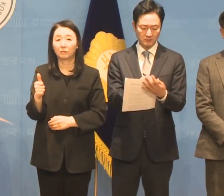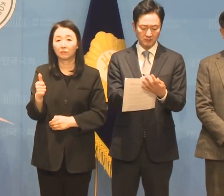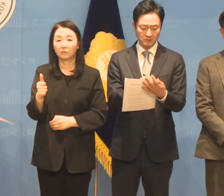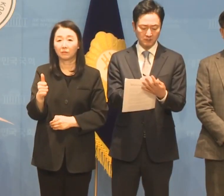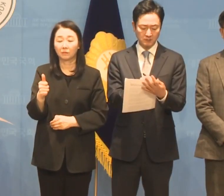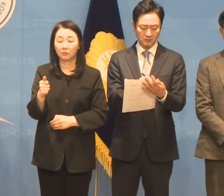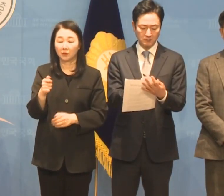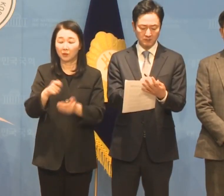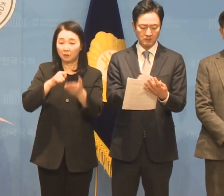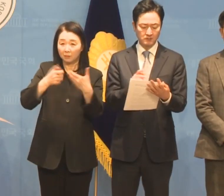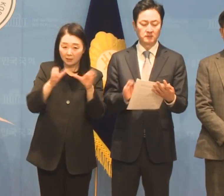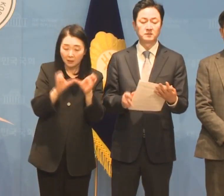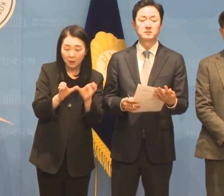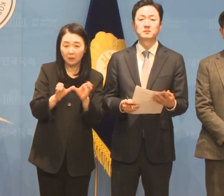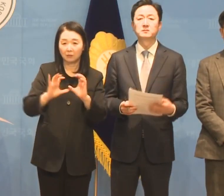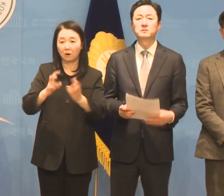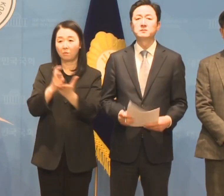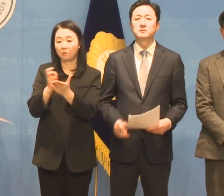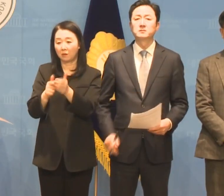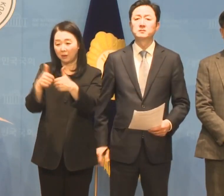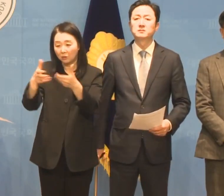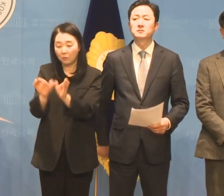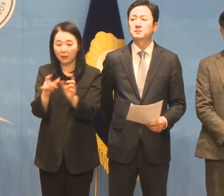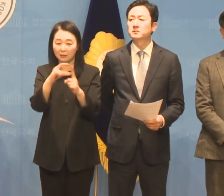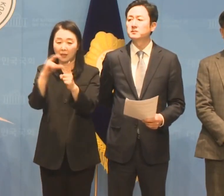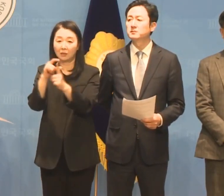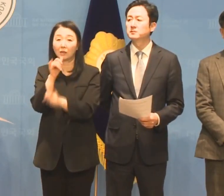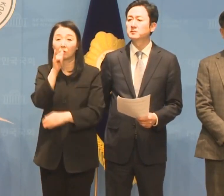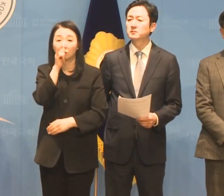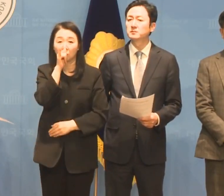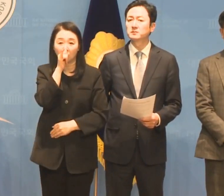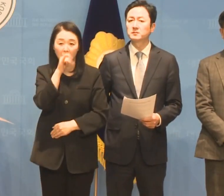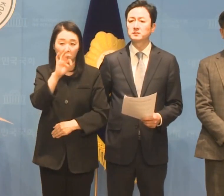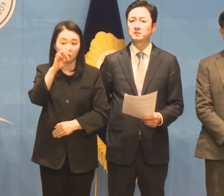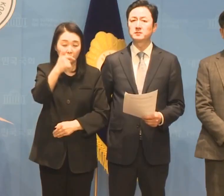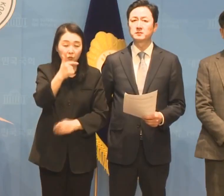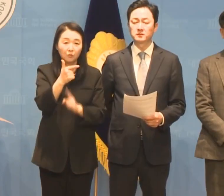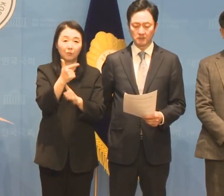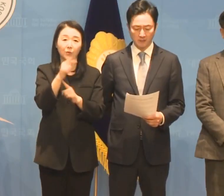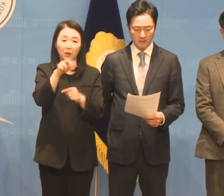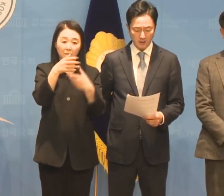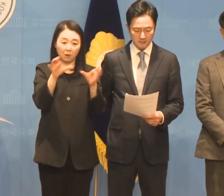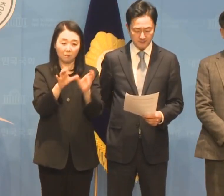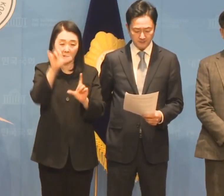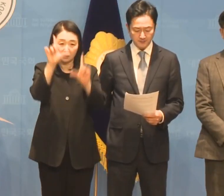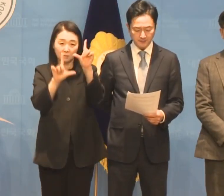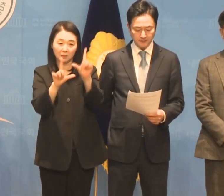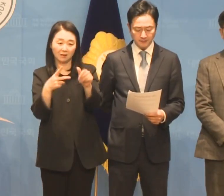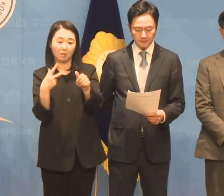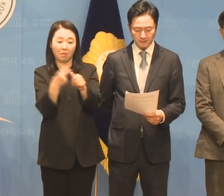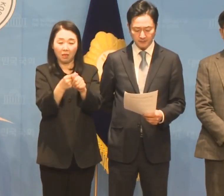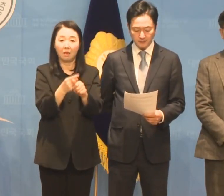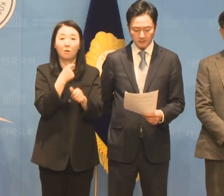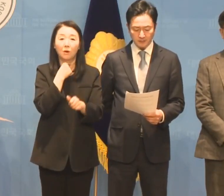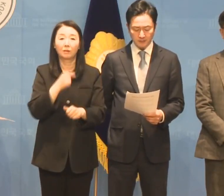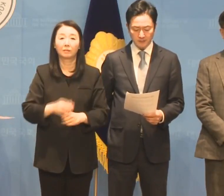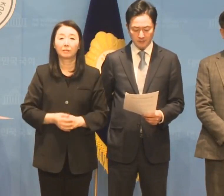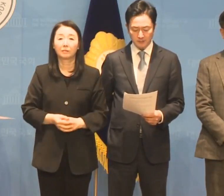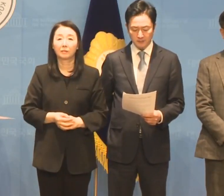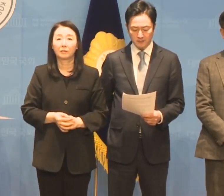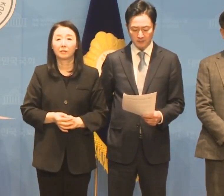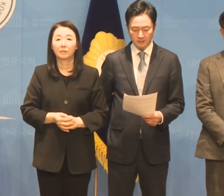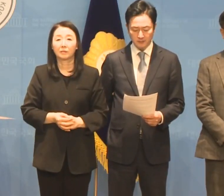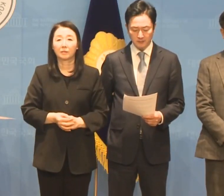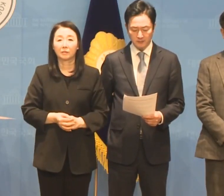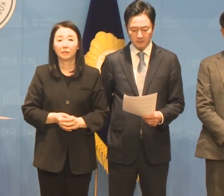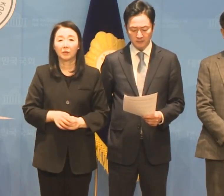판사방, 헌법재판소방 등의 단어를 사용하며 문영배 재판관에게 N번방 이미지를 더 씌우려는 시도를 하고 있습니다.